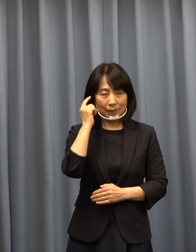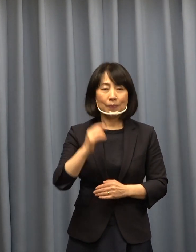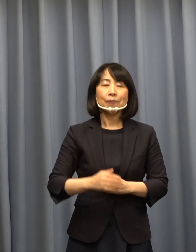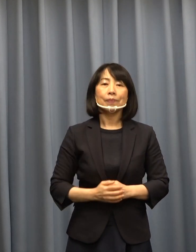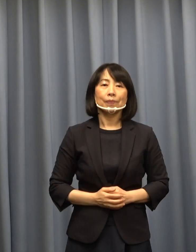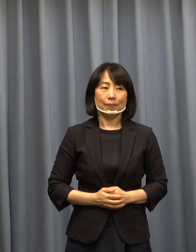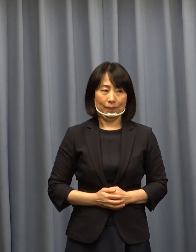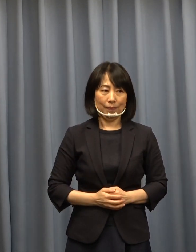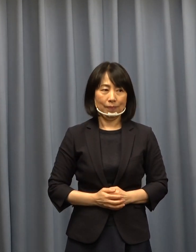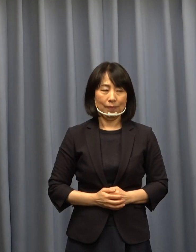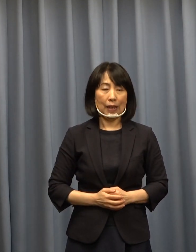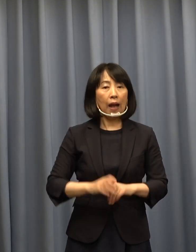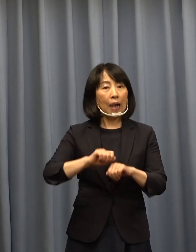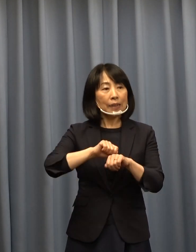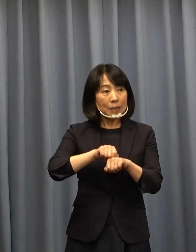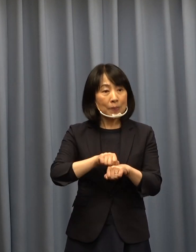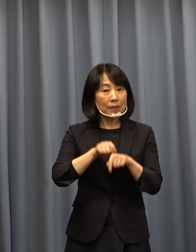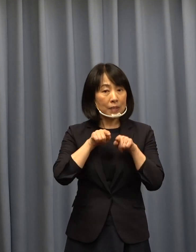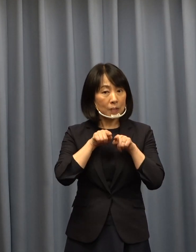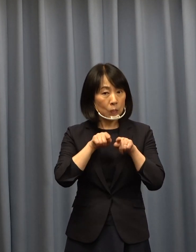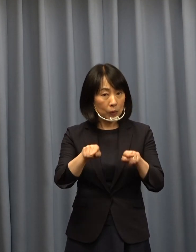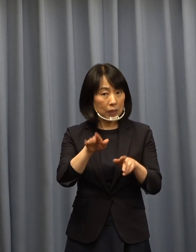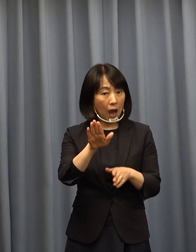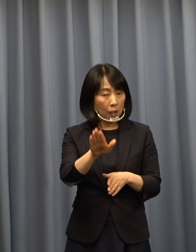置が入ってくるというの は、はい、